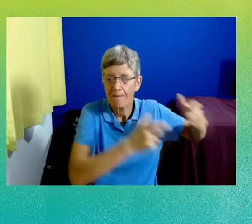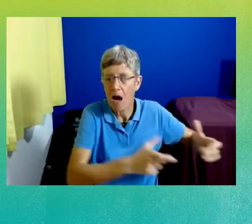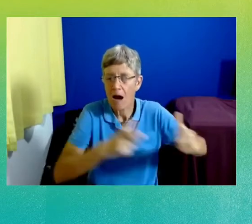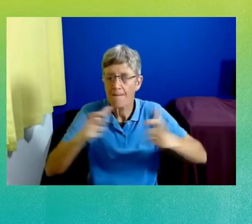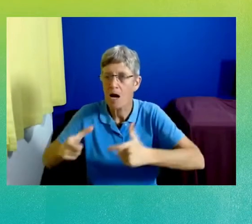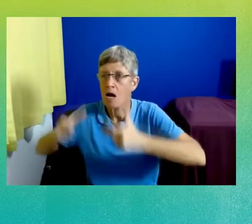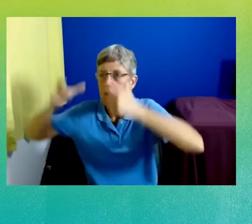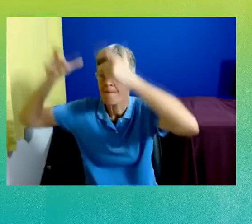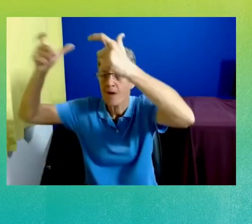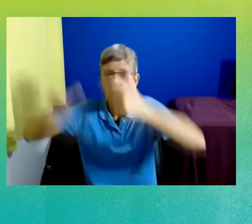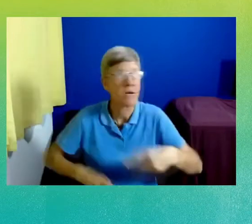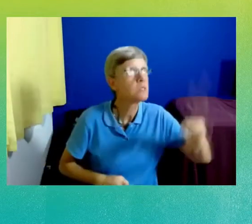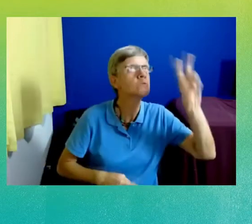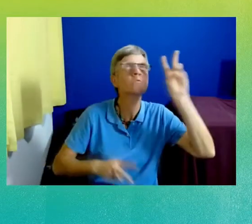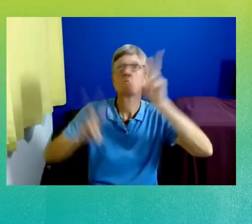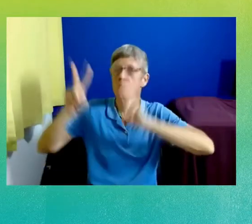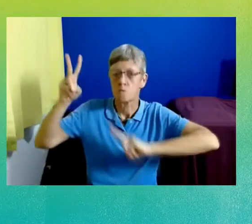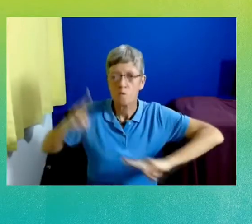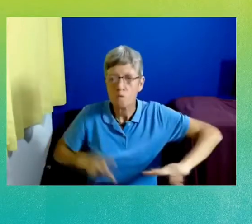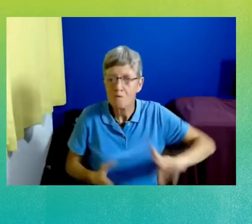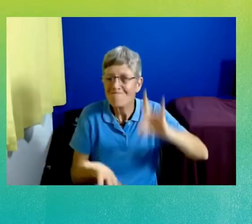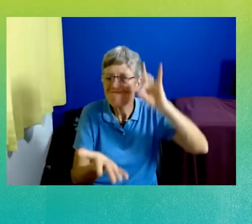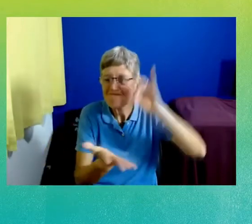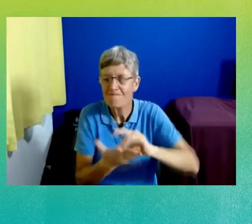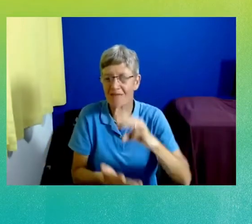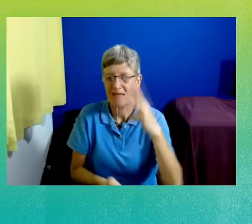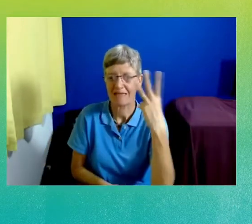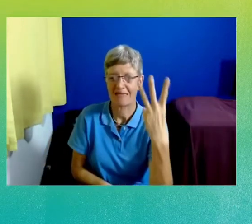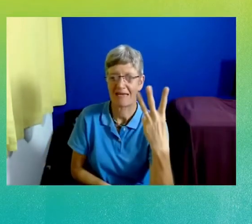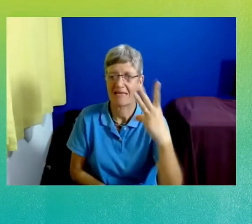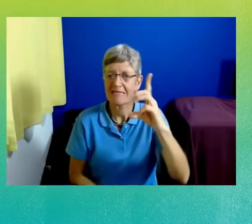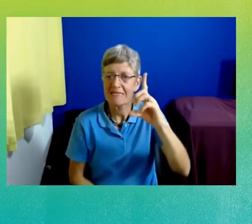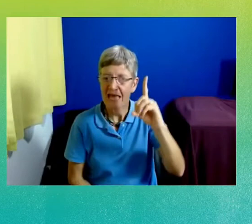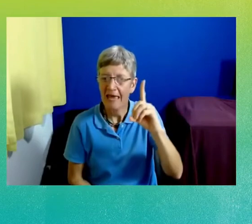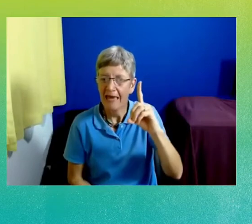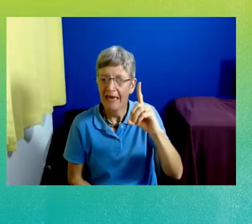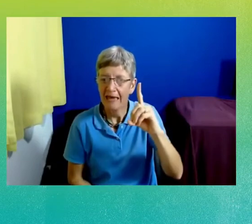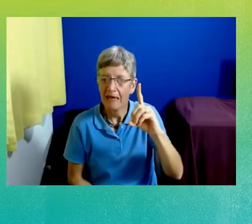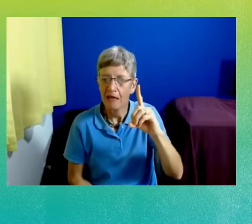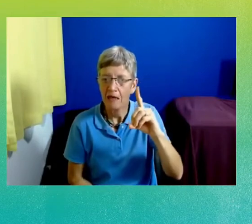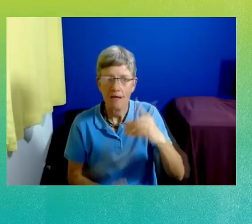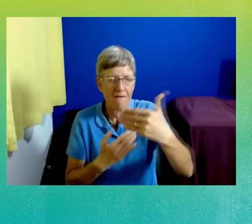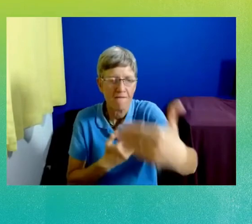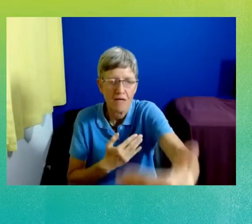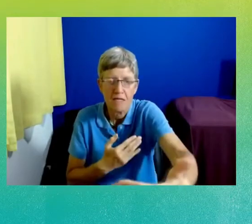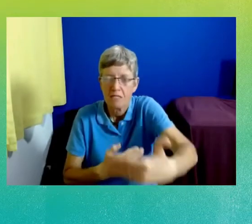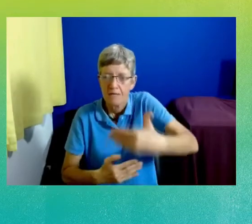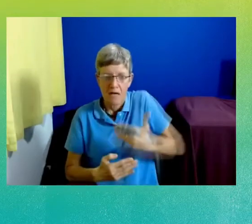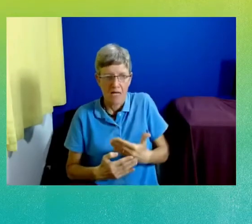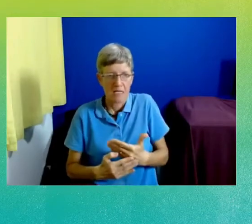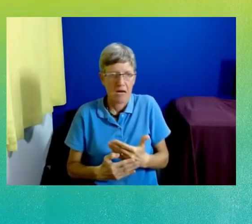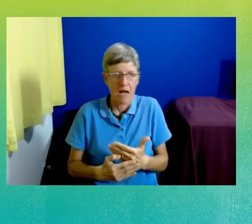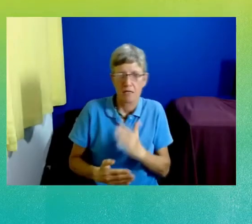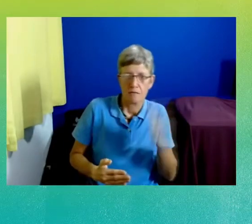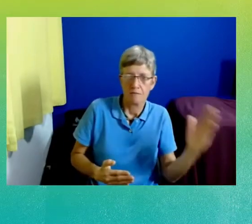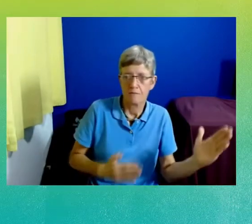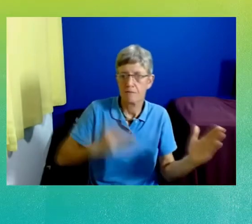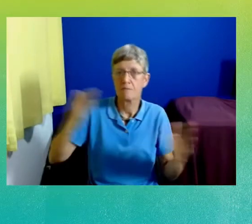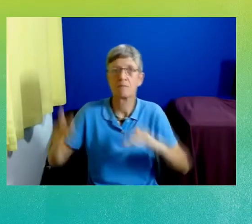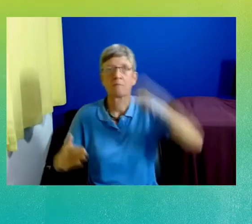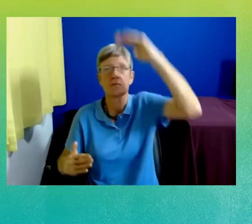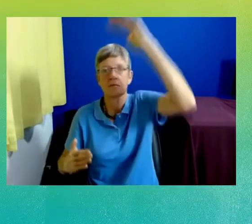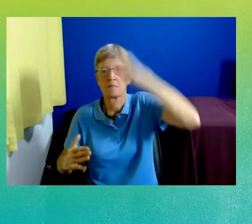Libras. É narrativa visual. Então, assim, tem toda uma movimentação, uma localização